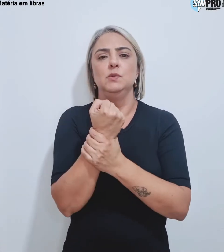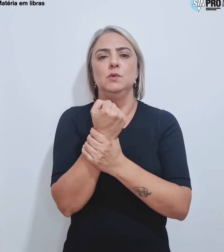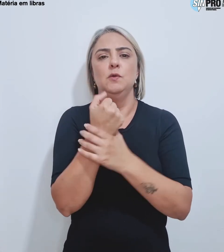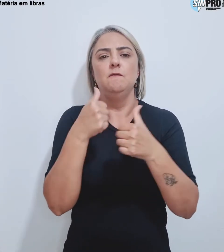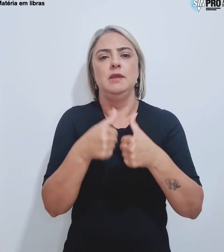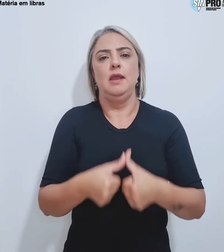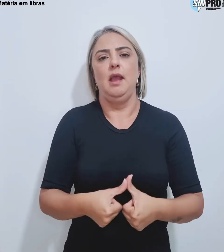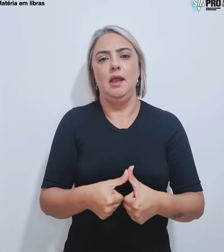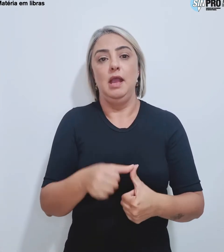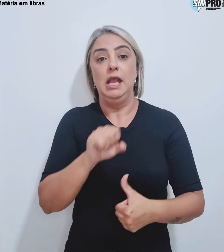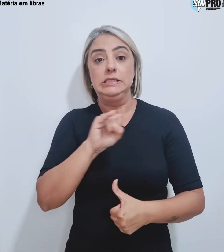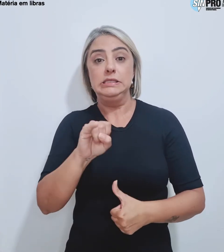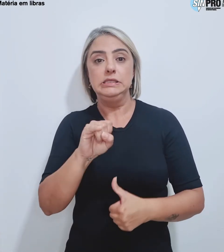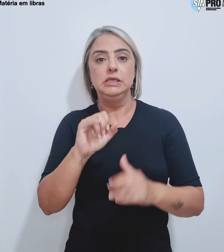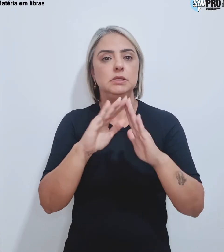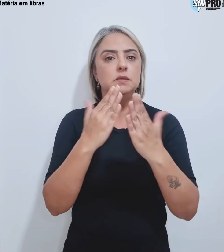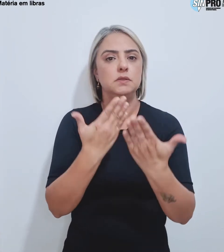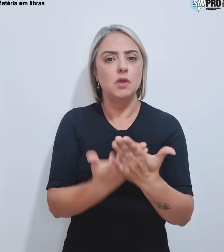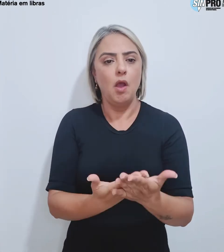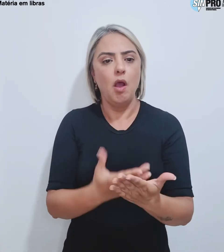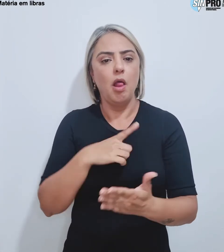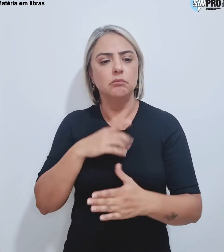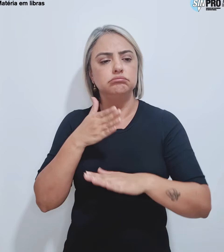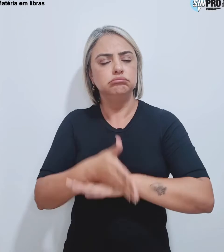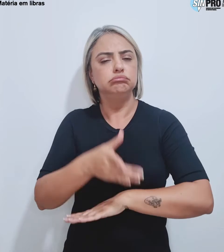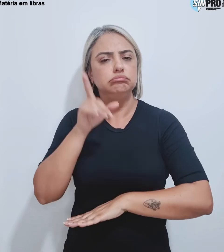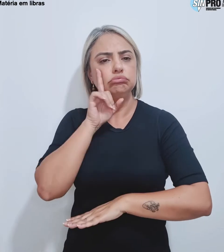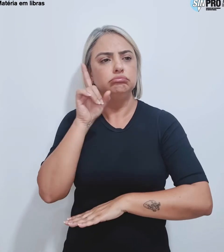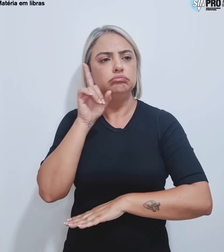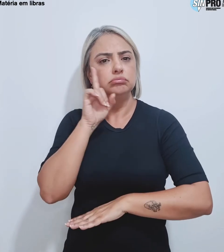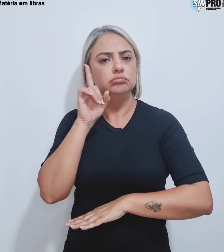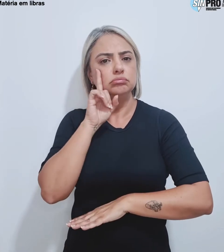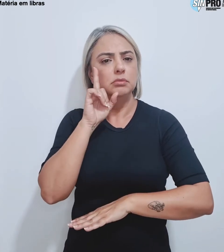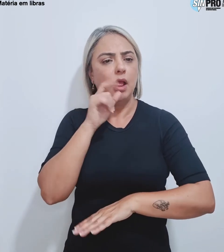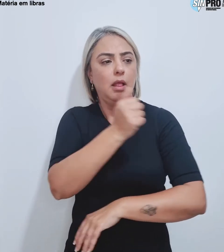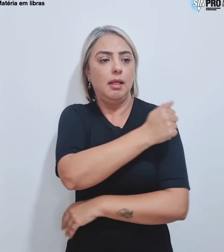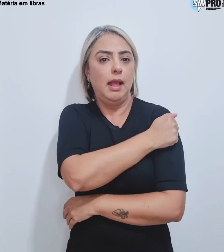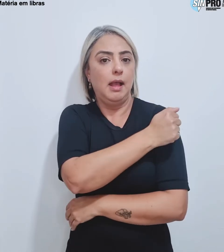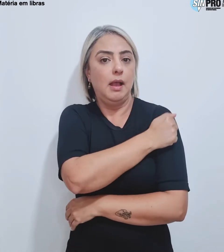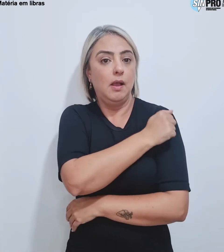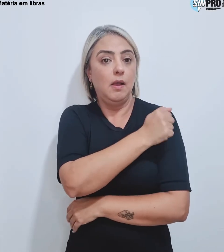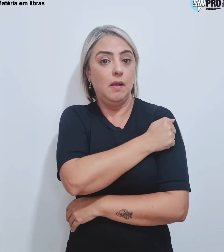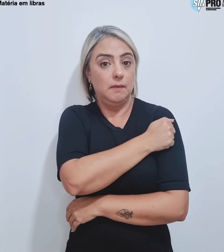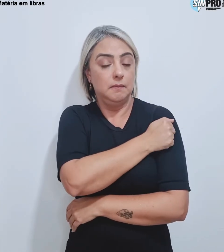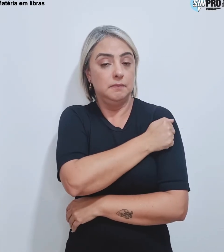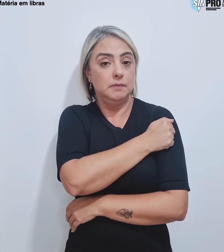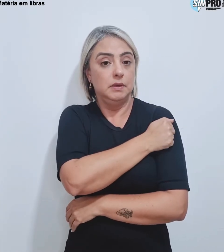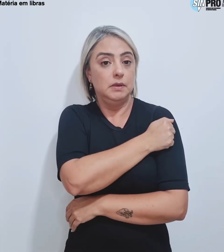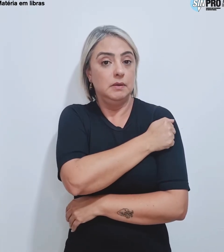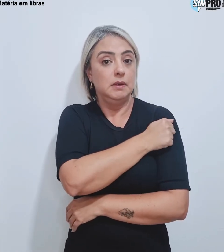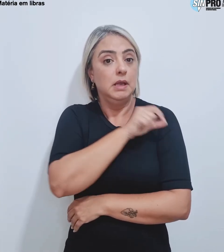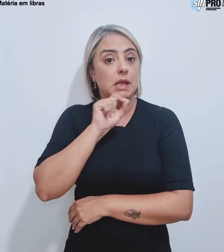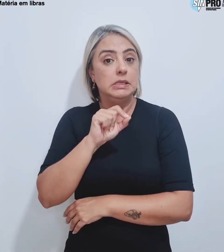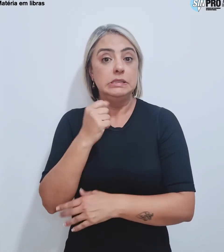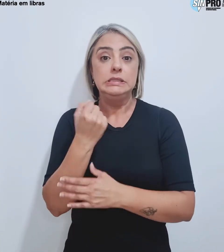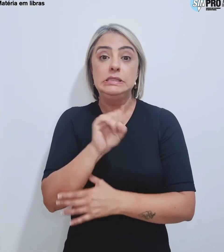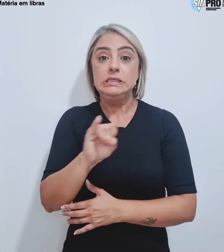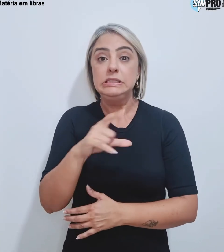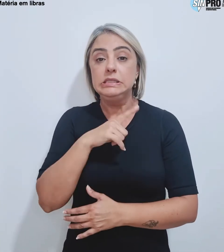elas estarem. Se a escola que elas frequentam enquanto estudantes ou alunos está